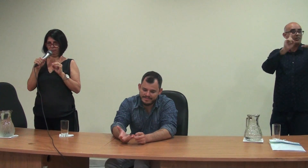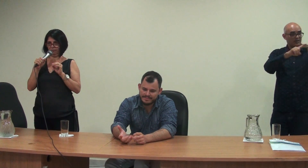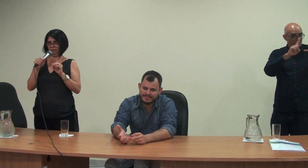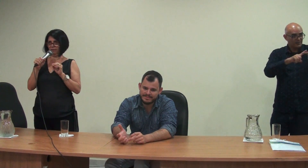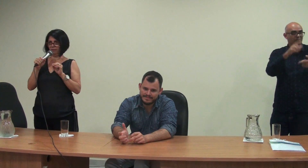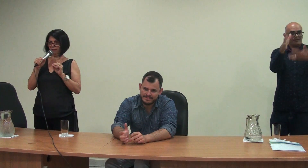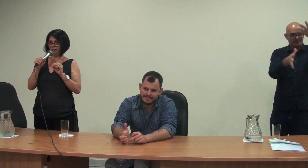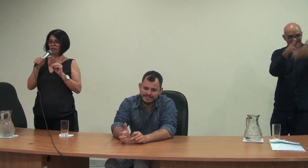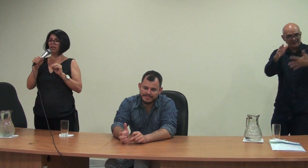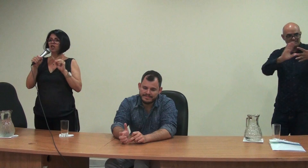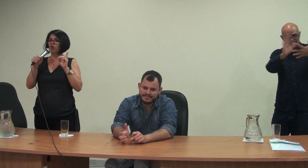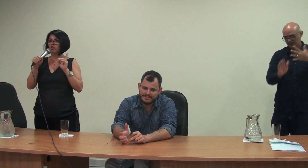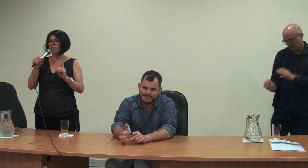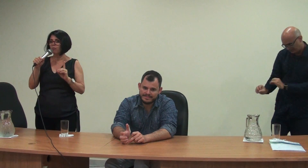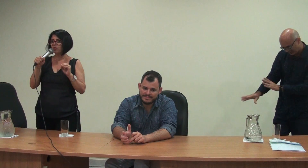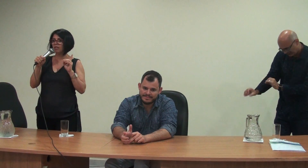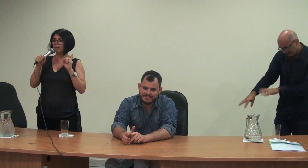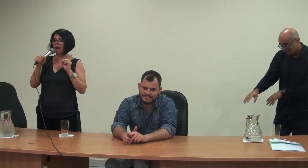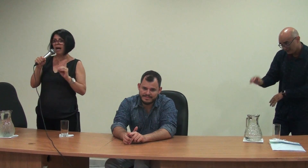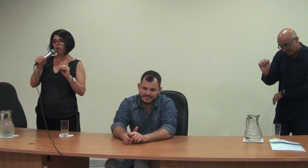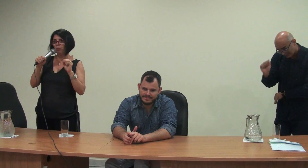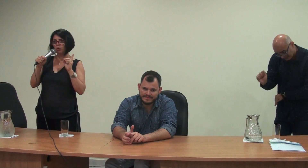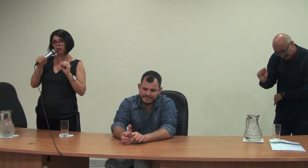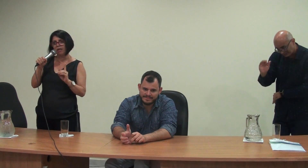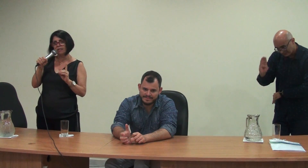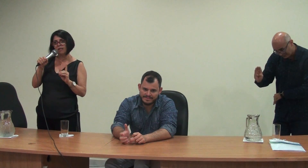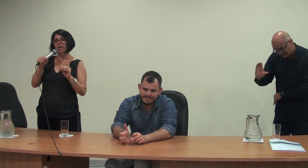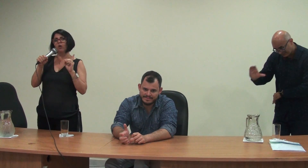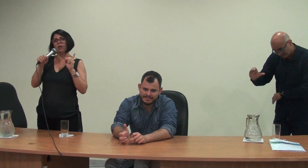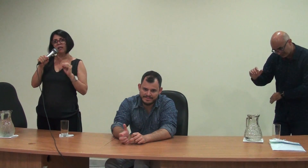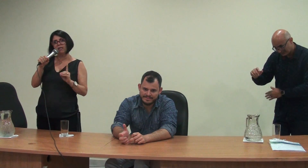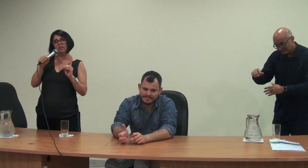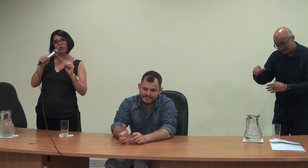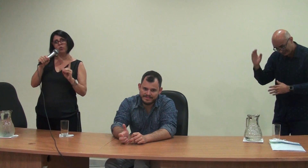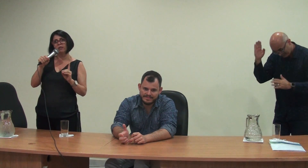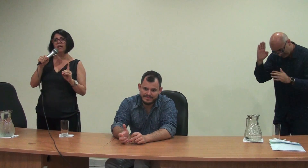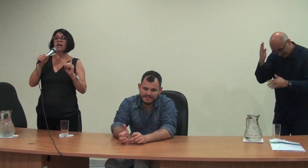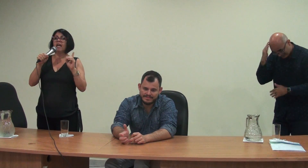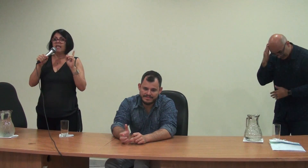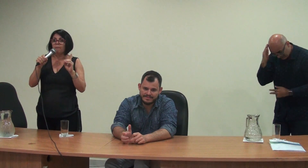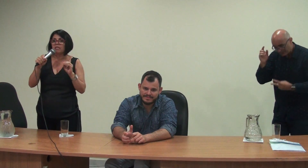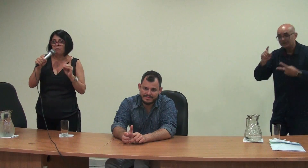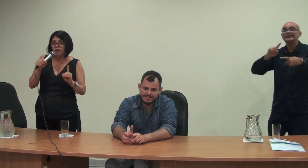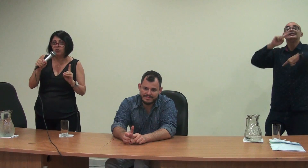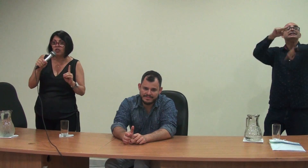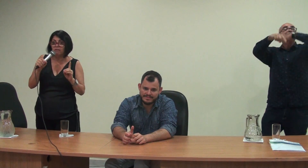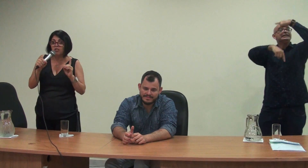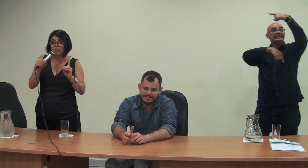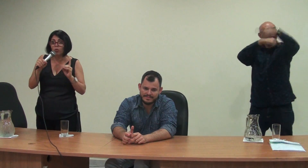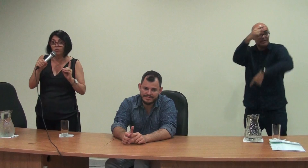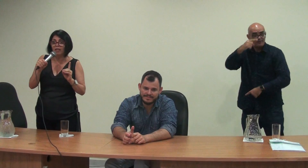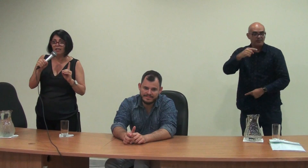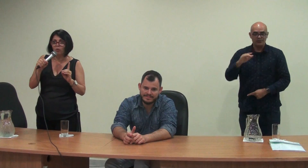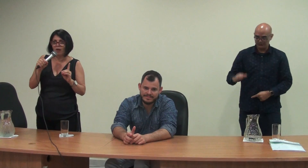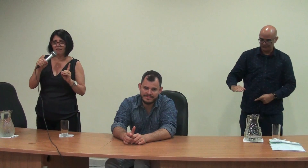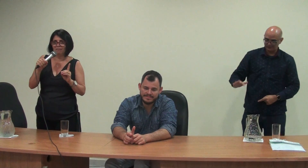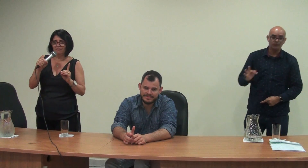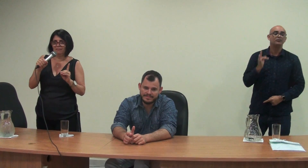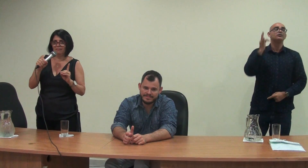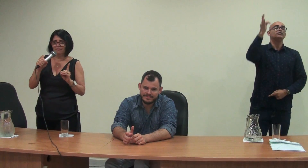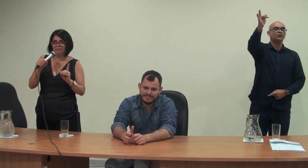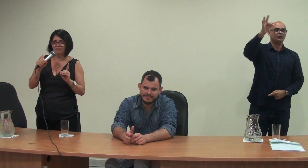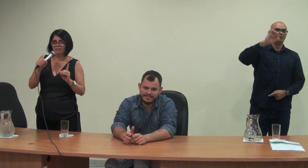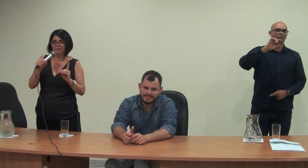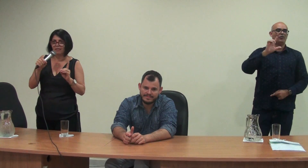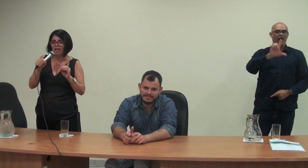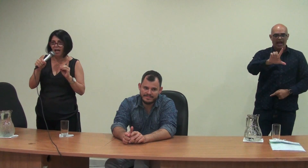surda. Nós temos que trabalhar o português com a criança surda na perspectiva de segunda língua.